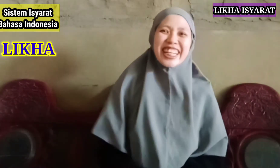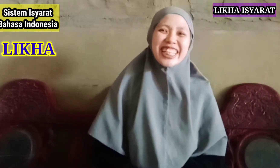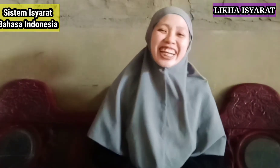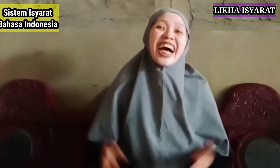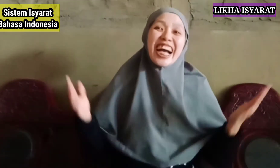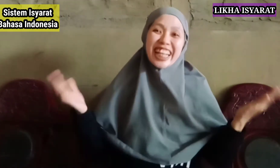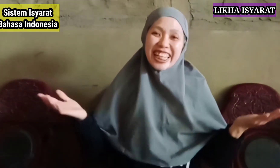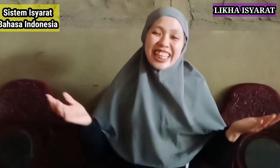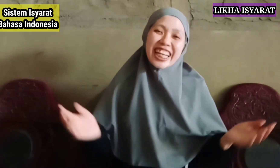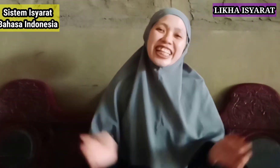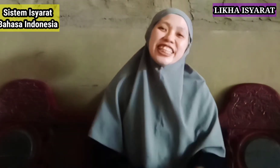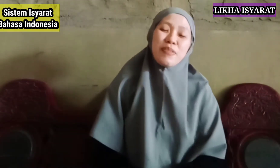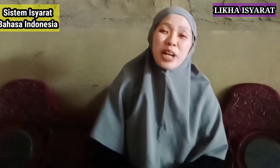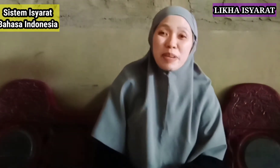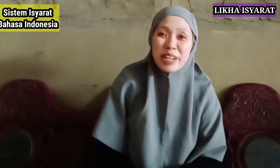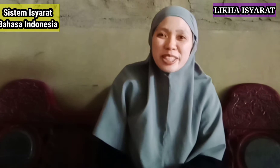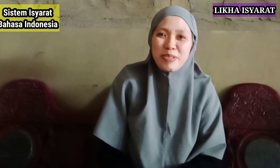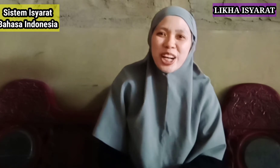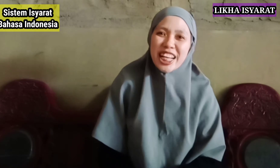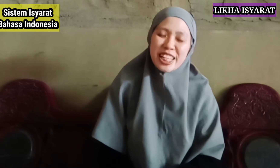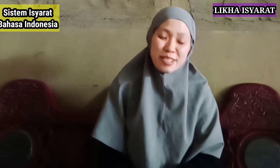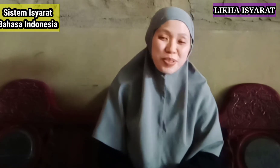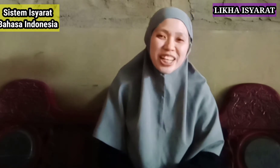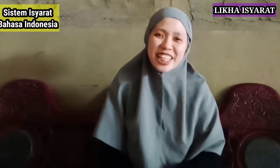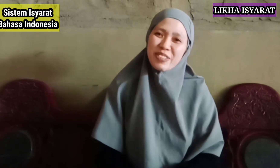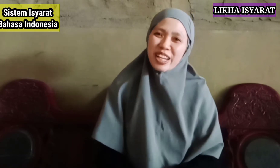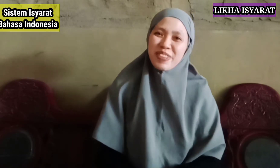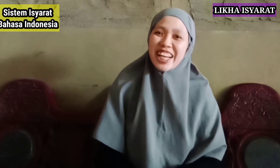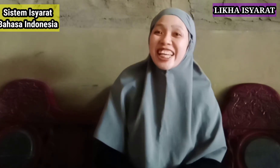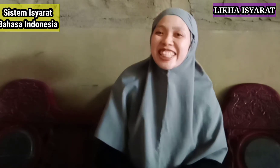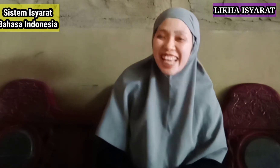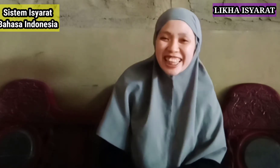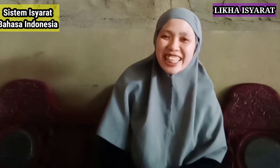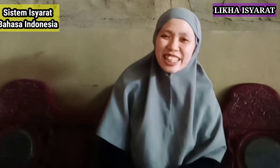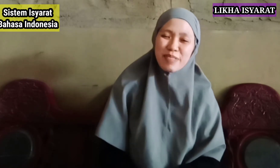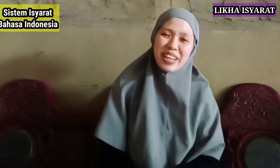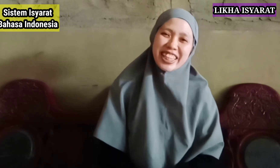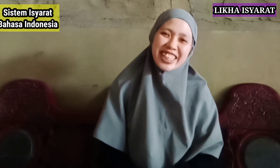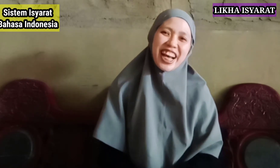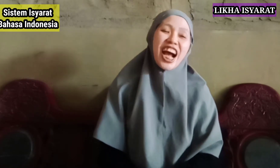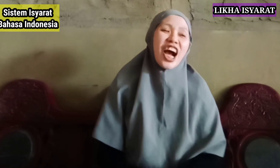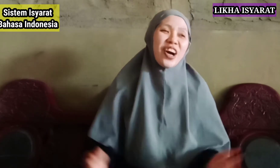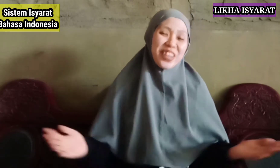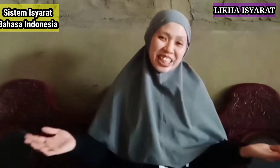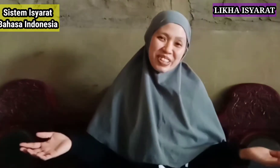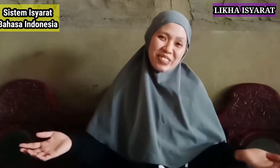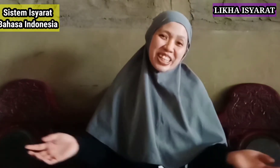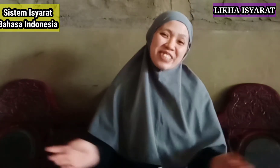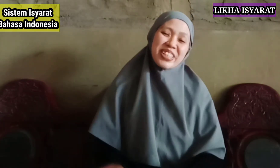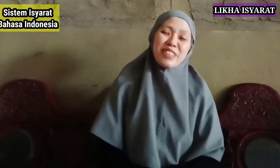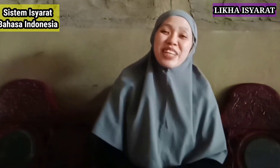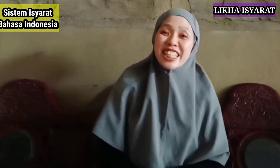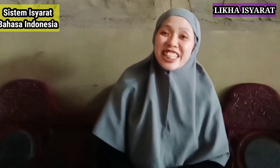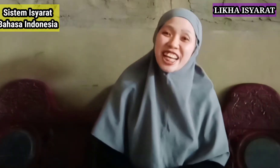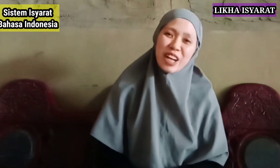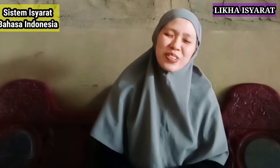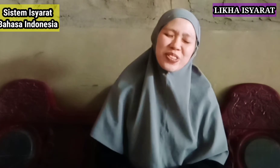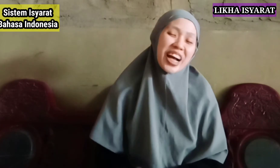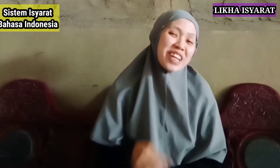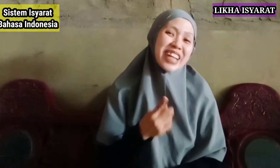Liha. Kalian hari ini apa kabar? Semoga kalian semua selalu dalam keadaan sehat lahir dan batin ya. Oh ya teman-teman, seperti biasanya aku tuh akan